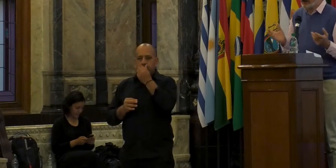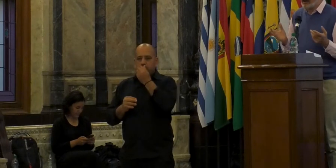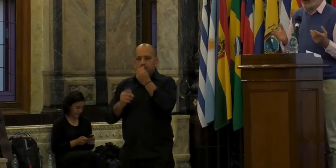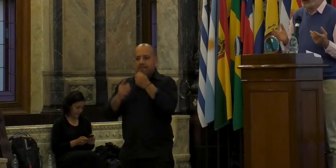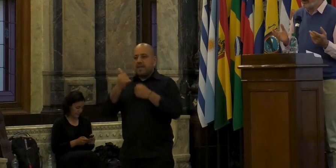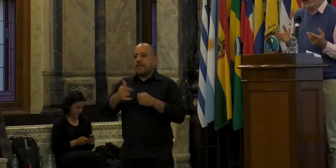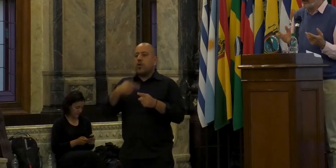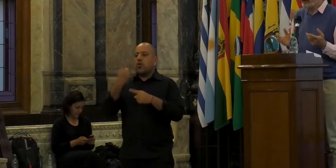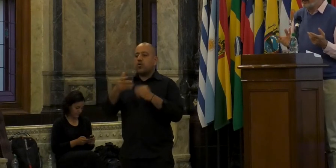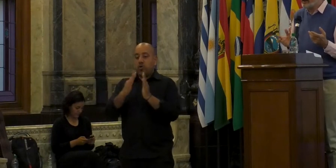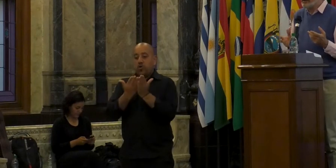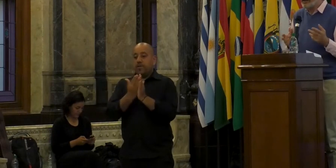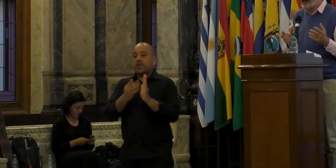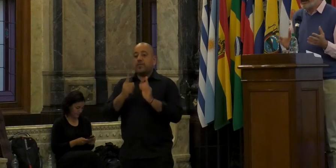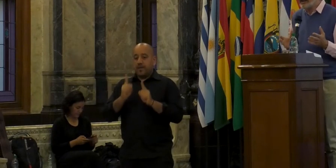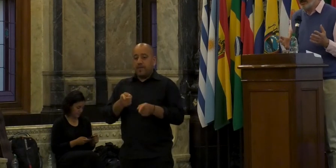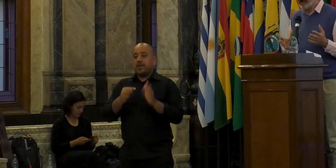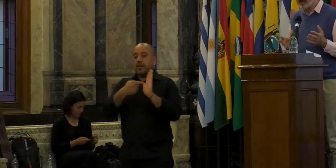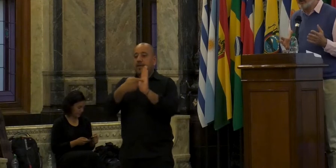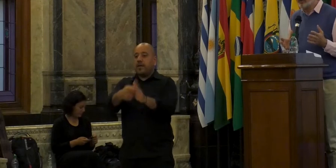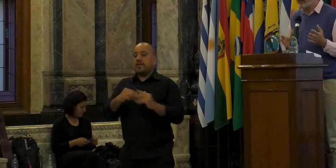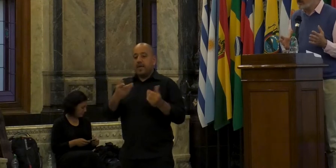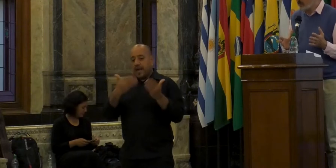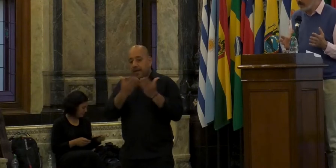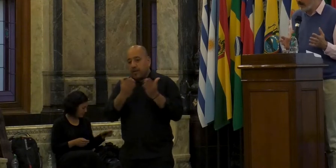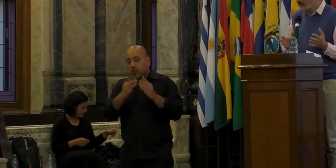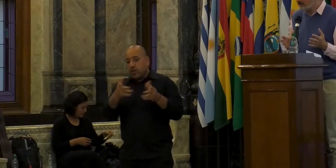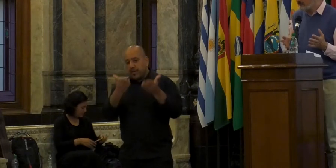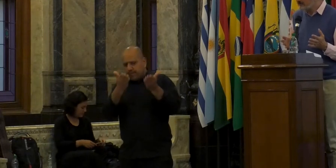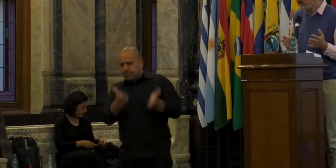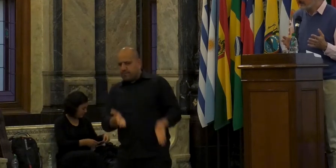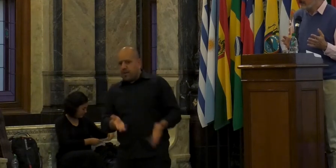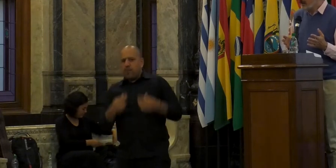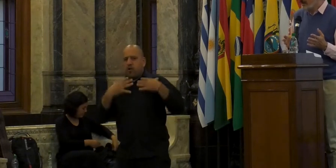Tiene otro libro fantástico que es El análisis de la pareja por su ropa sucia.